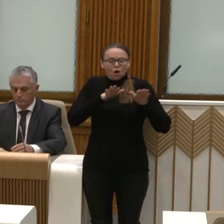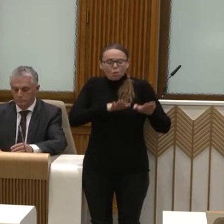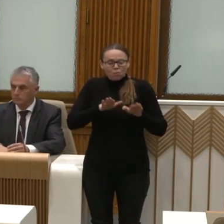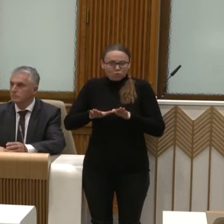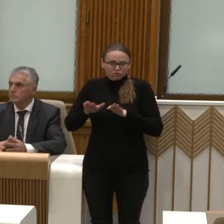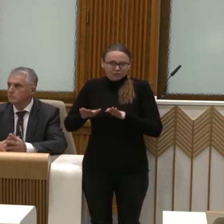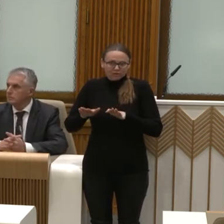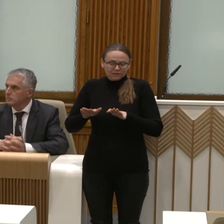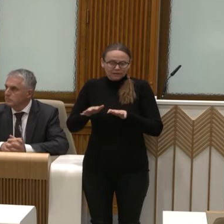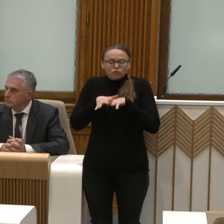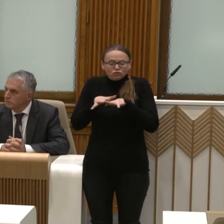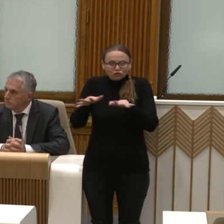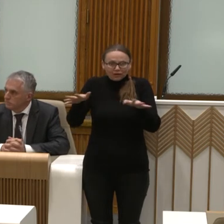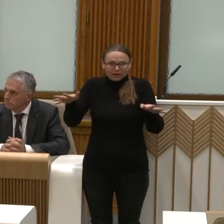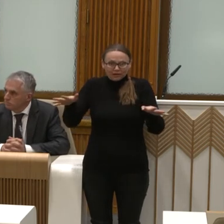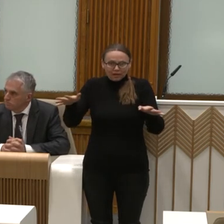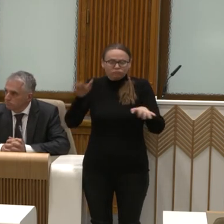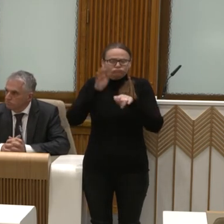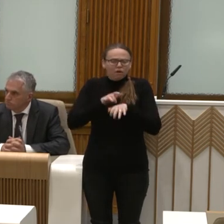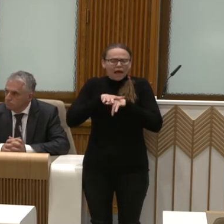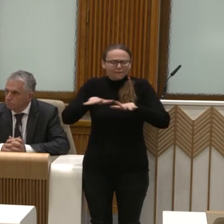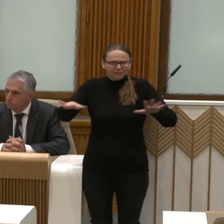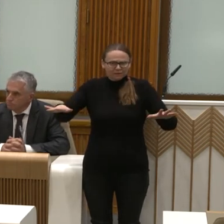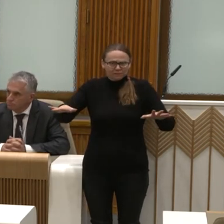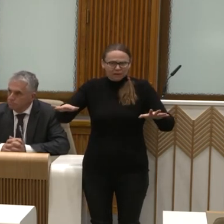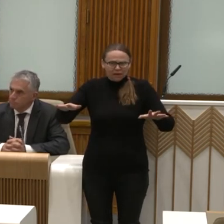upočasniti vsaj širjenje epidemije virusa.